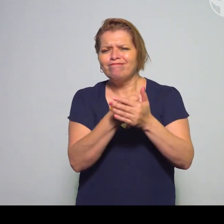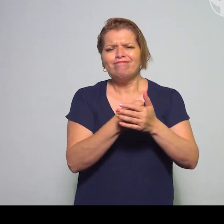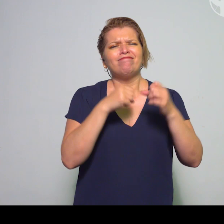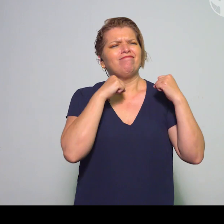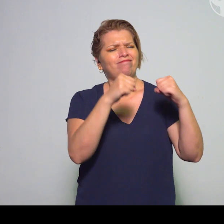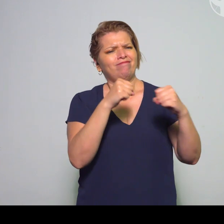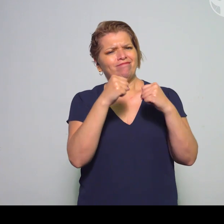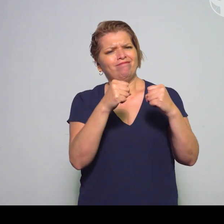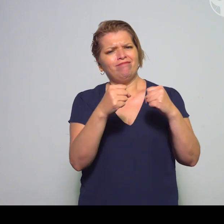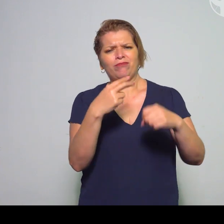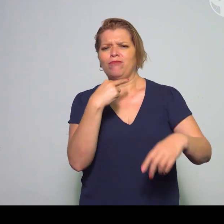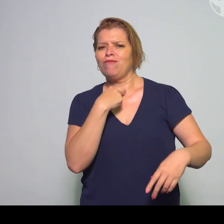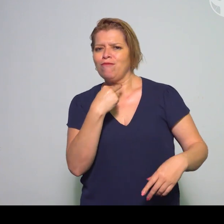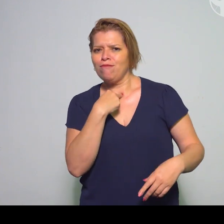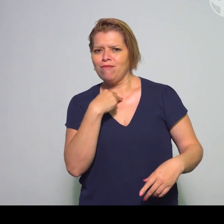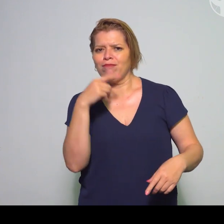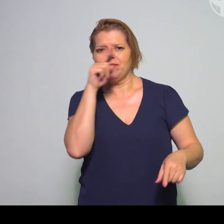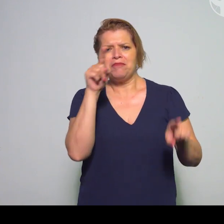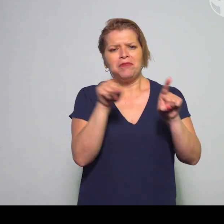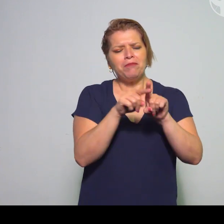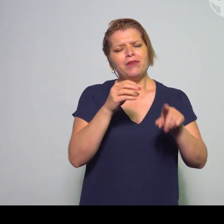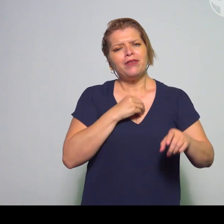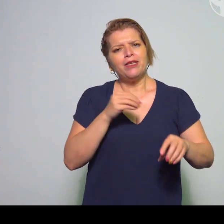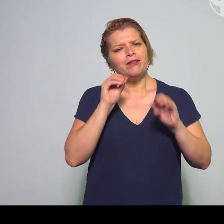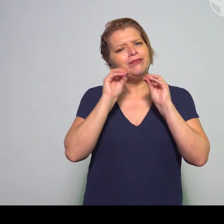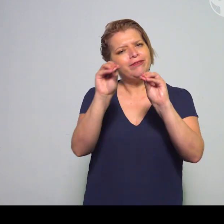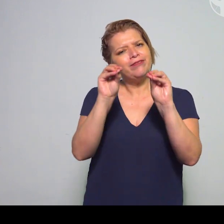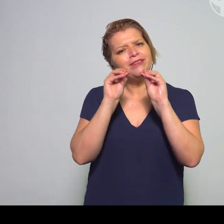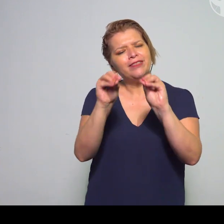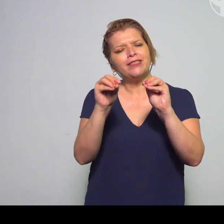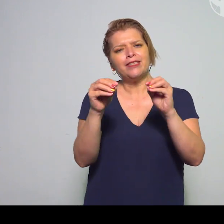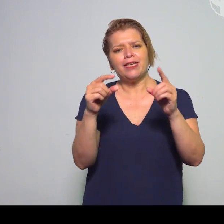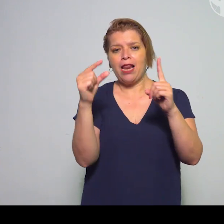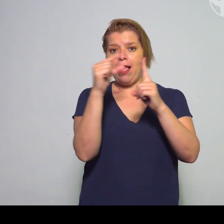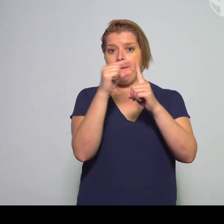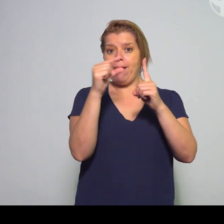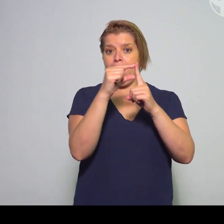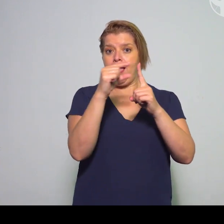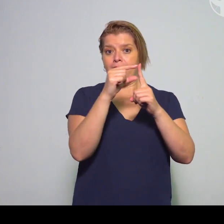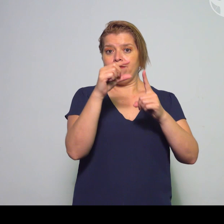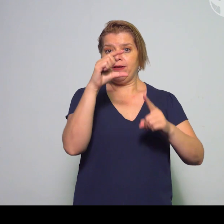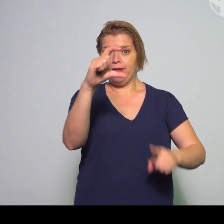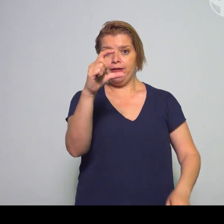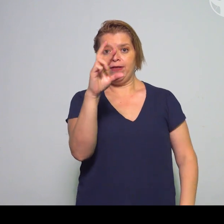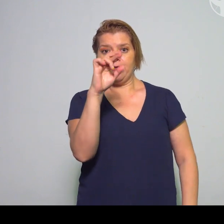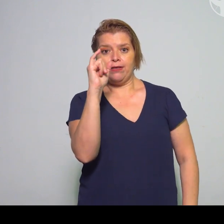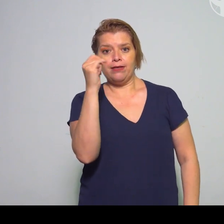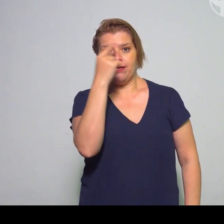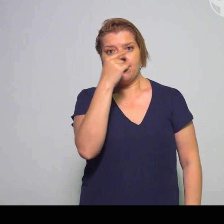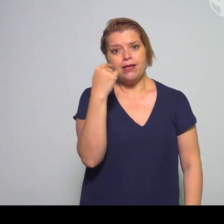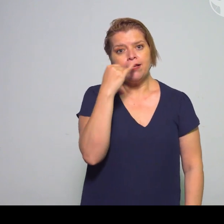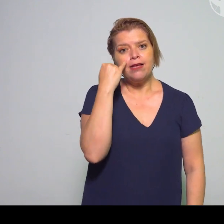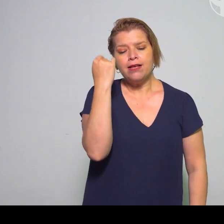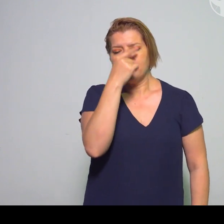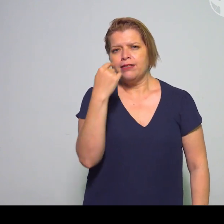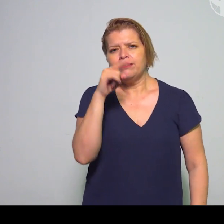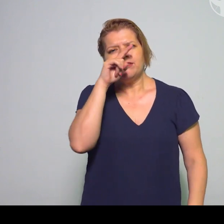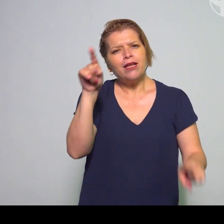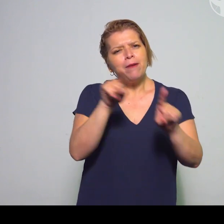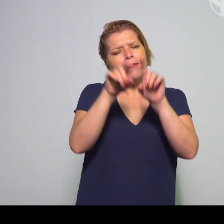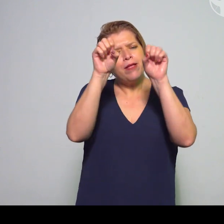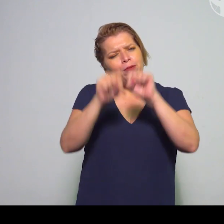una dificultad, en un riesgo o en un peligro. Pero quiero contarte que la palabra crisis puede ser algo